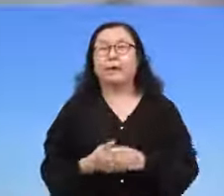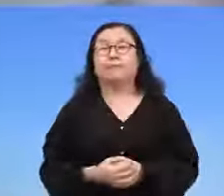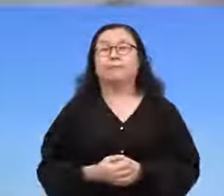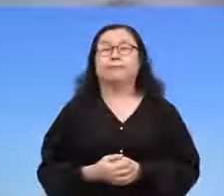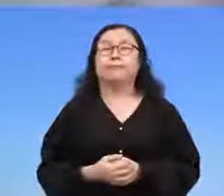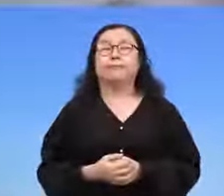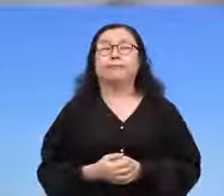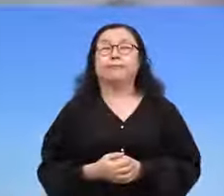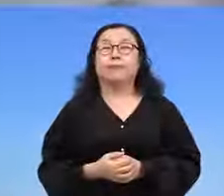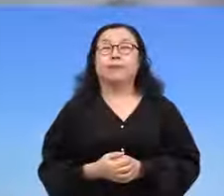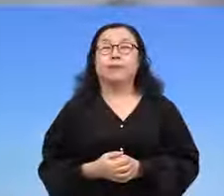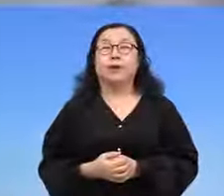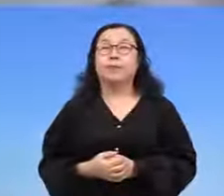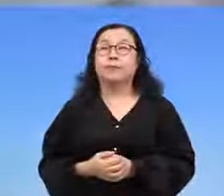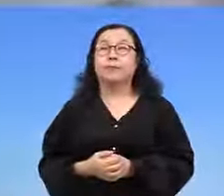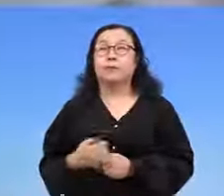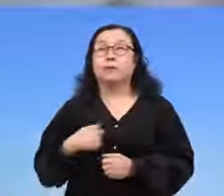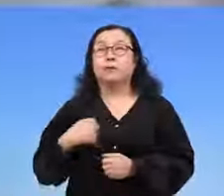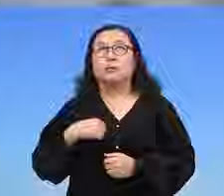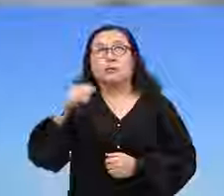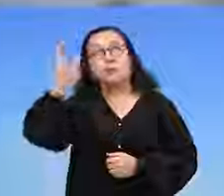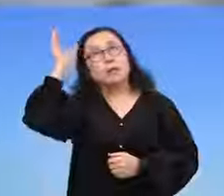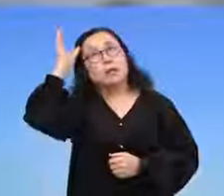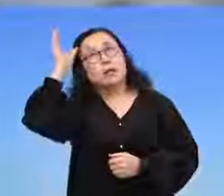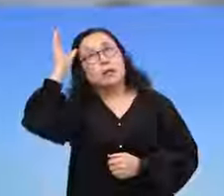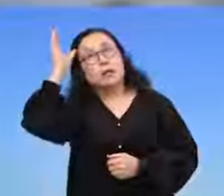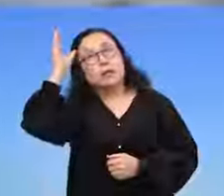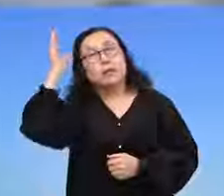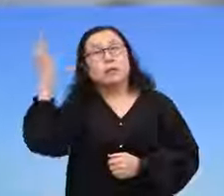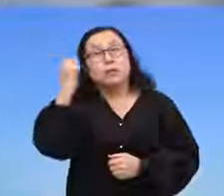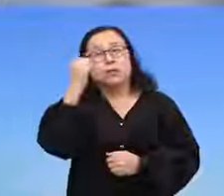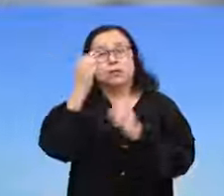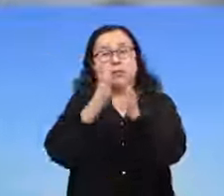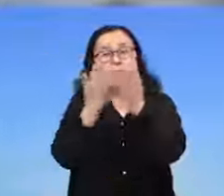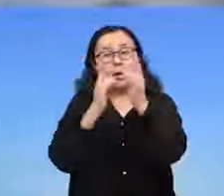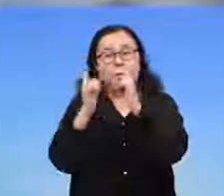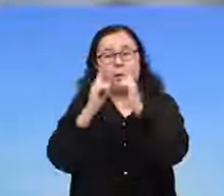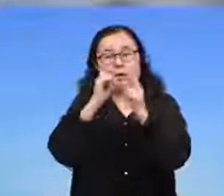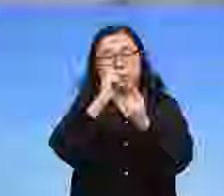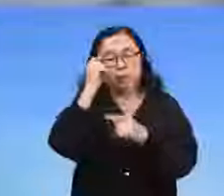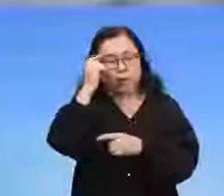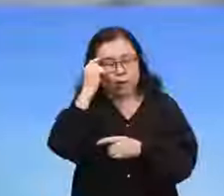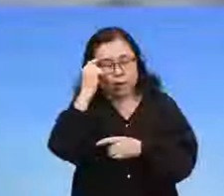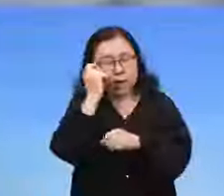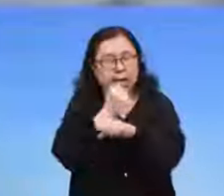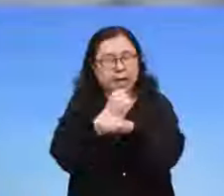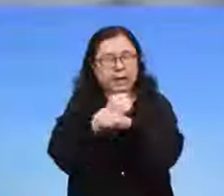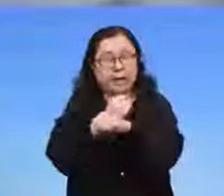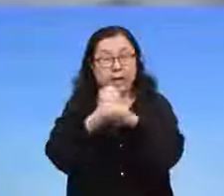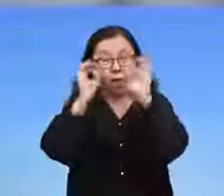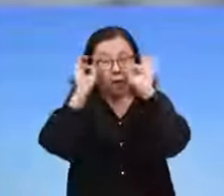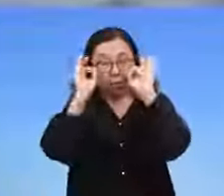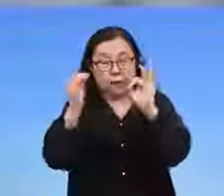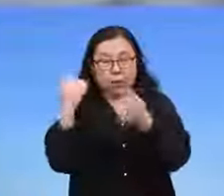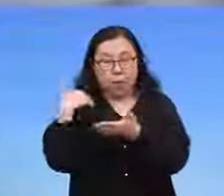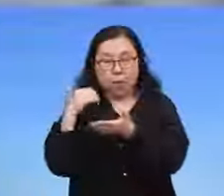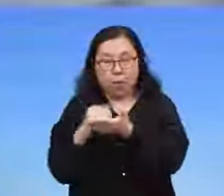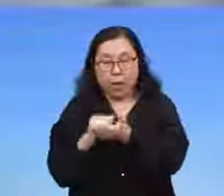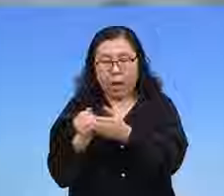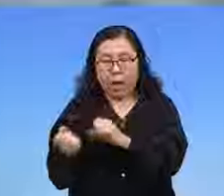바랍니다. 제가 이런 기대감을 가지고 본문을 묵상하다가 보니까 그렇게 회복력을